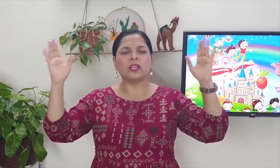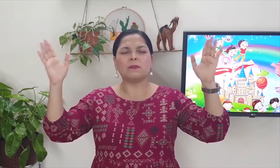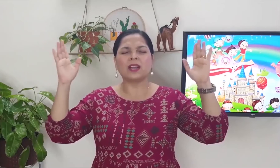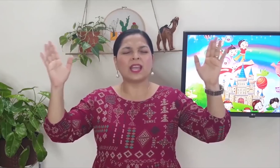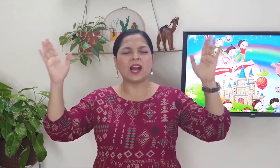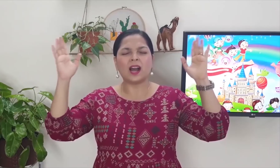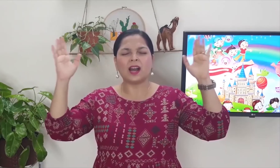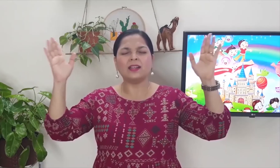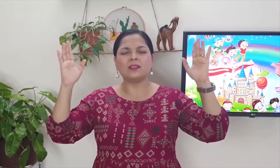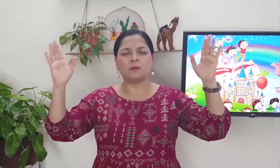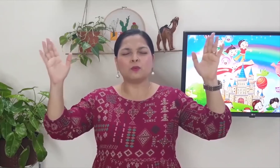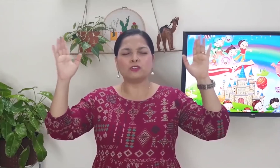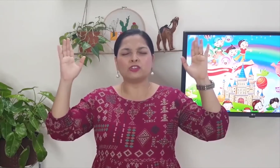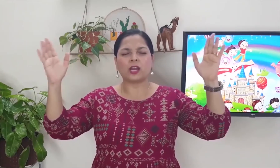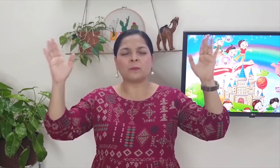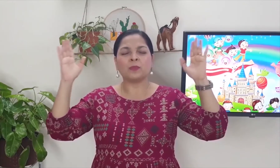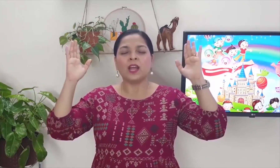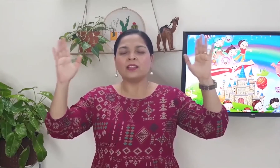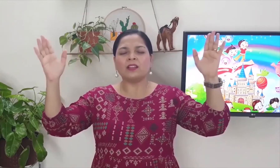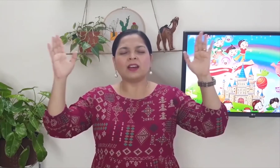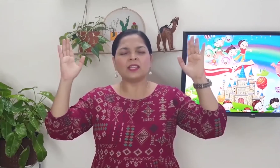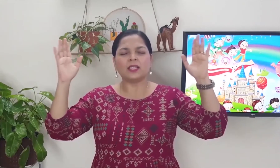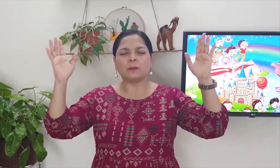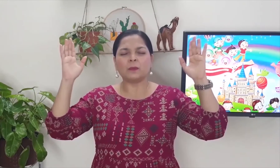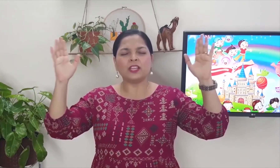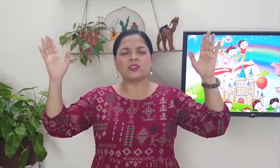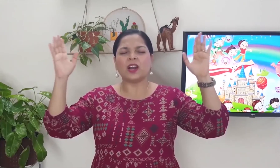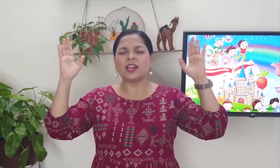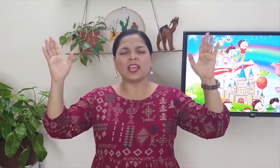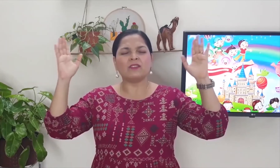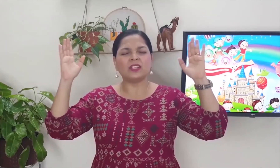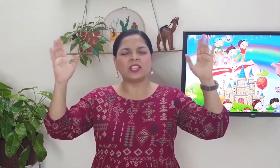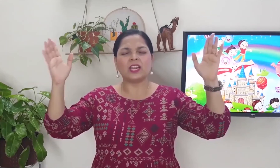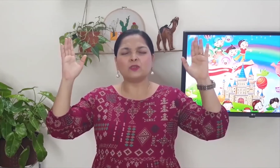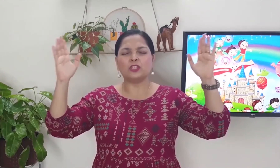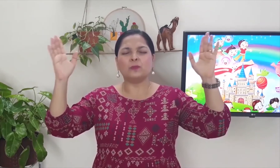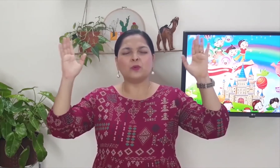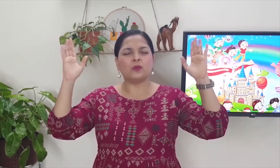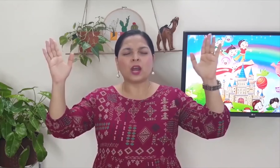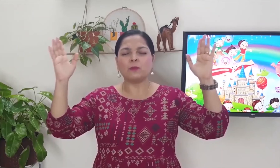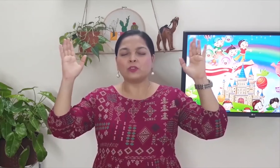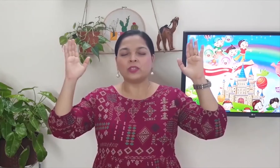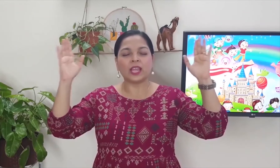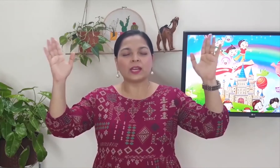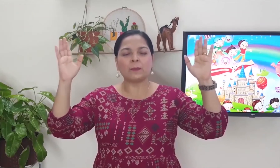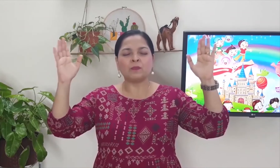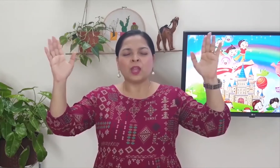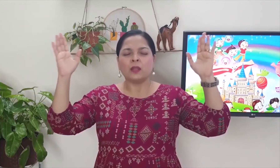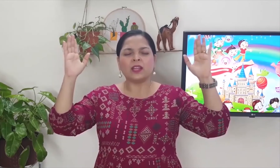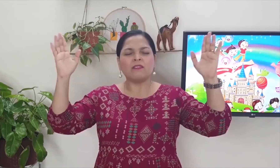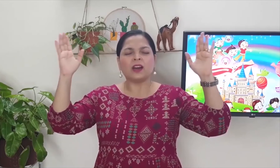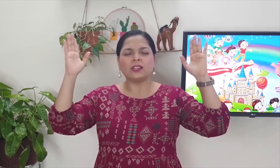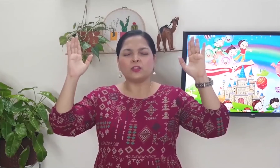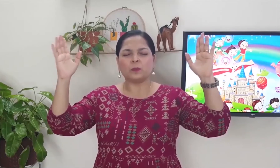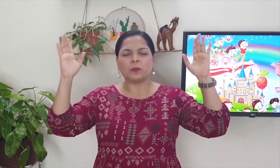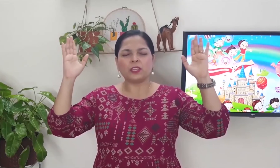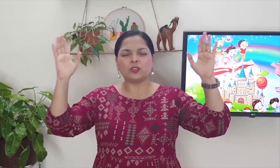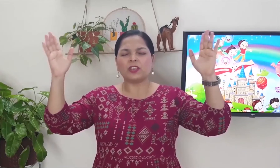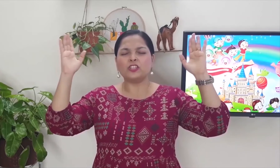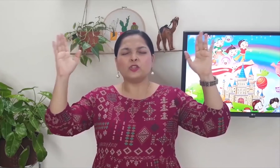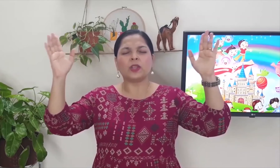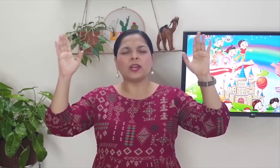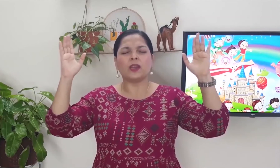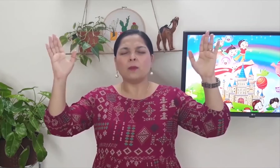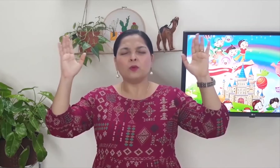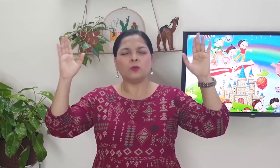साथा र सोरमा साथा था था था था। जतिले पनि यो कार्यक्रमलाई हेरिरहनु भएको छ, म धन्यवाद दिन चाहन्छु परमेश्वर पिता। यीशुको नाउँमा सबैमाथि